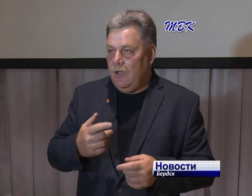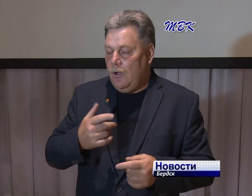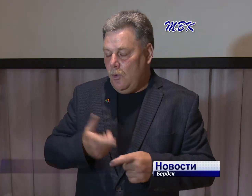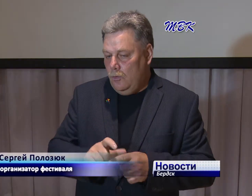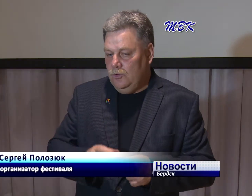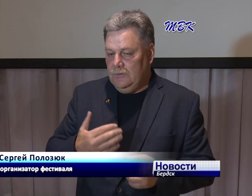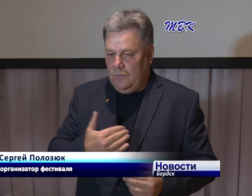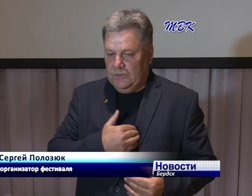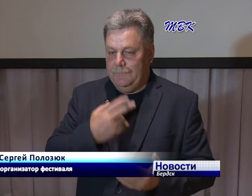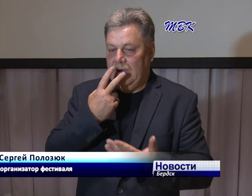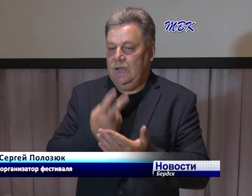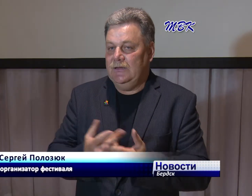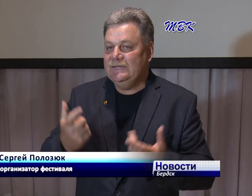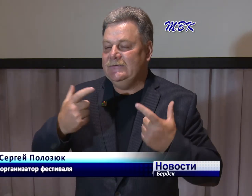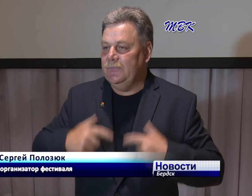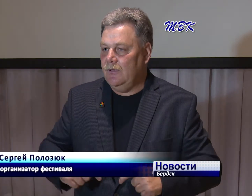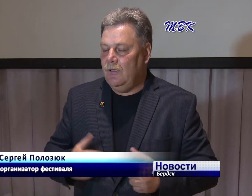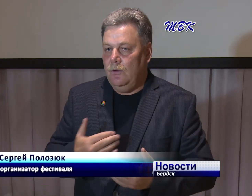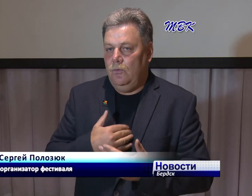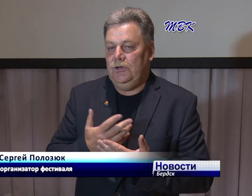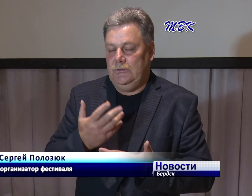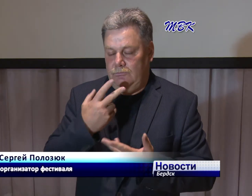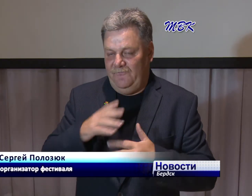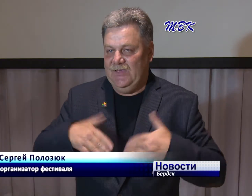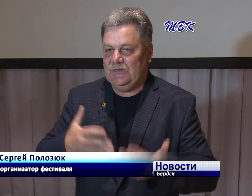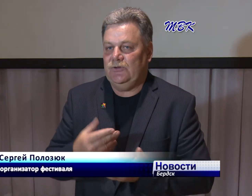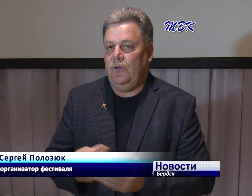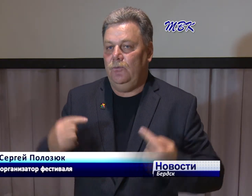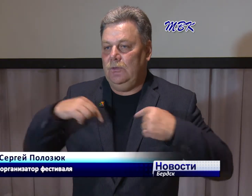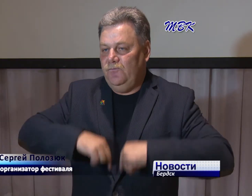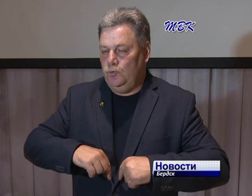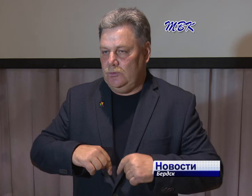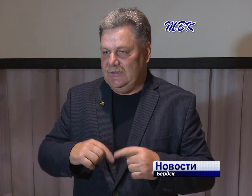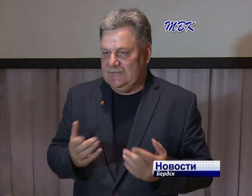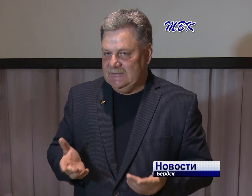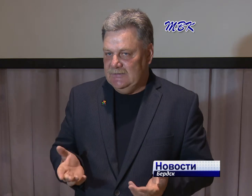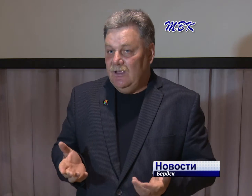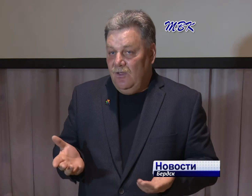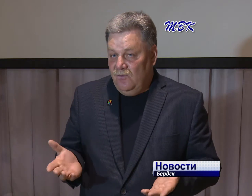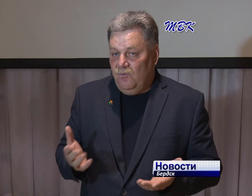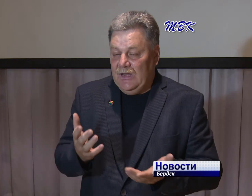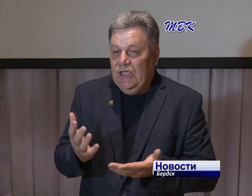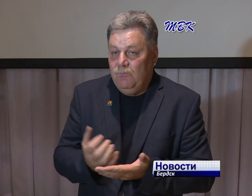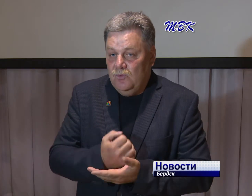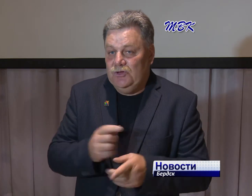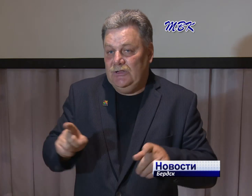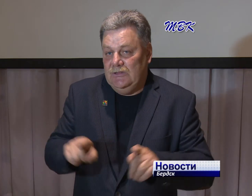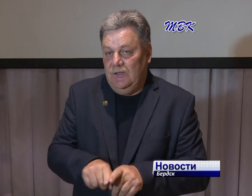Каждый артист очень хочет показать себя, очень хочет выразить свой внутренний мир.